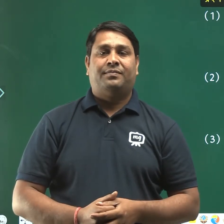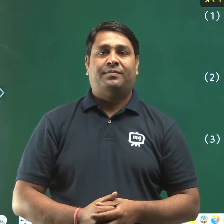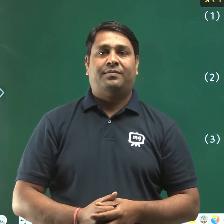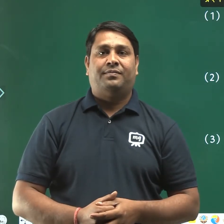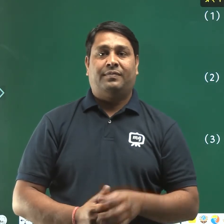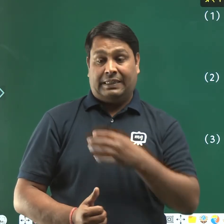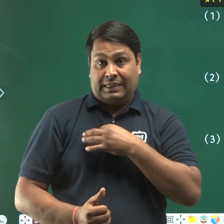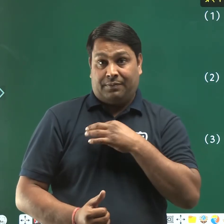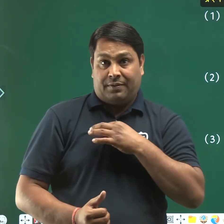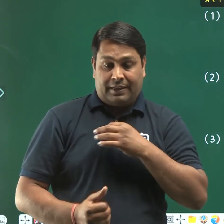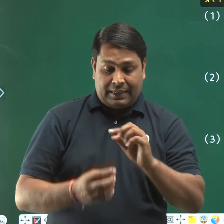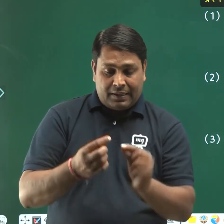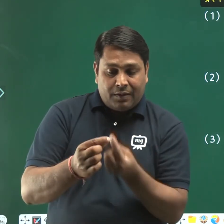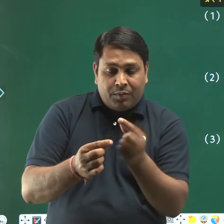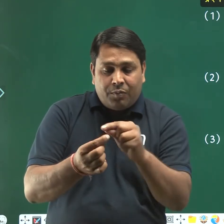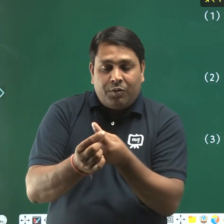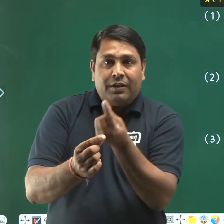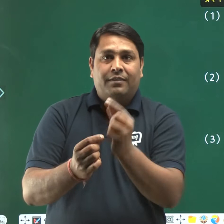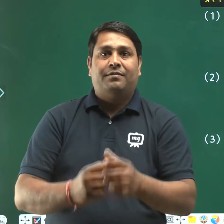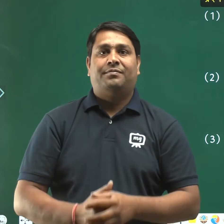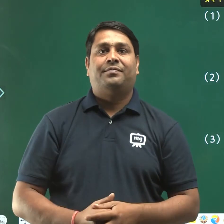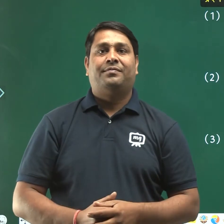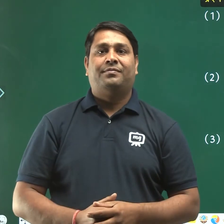कपड़े की बुनाई